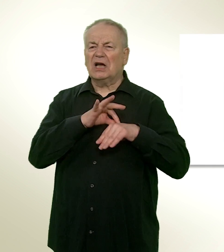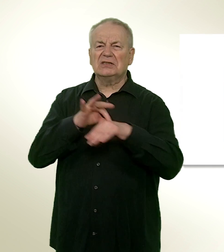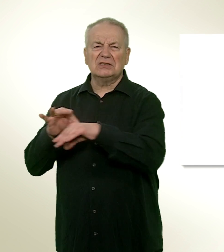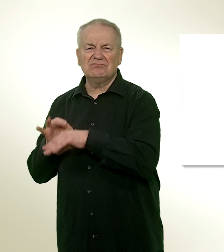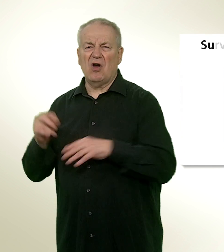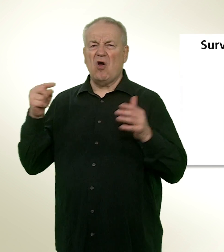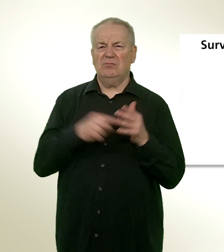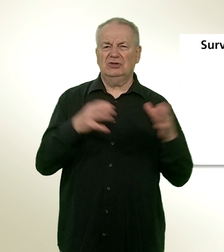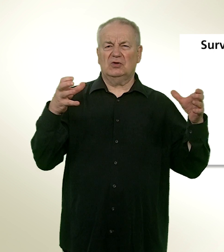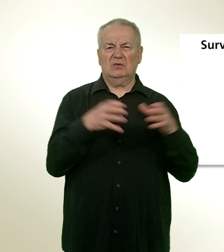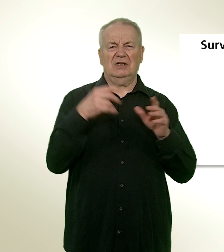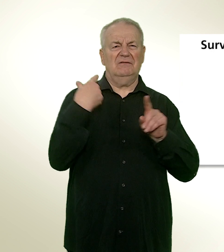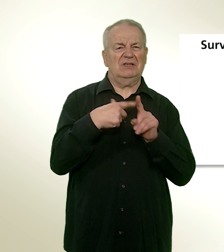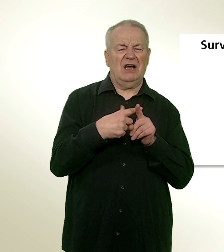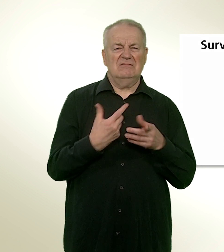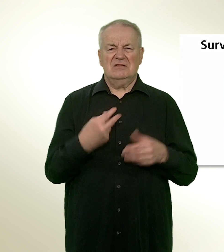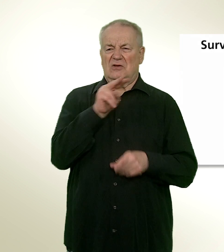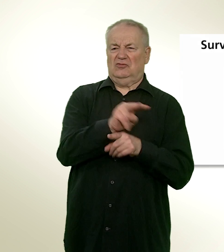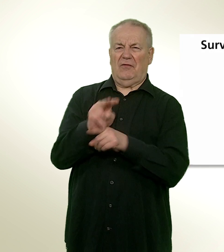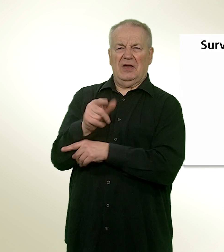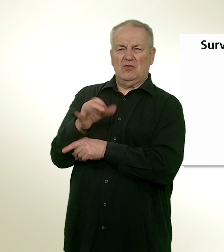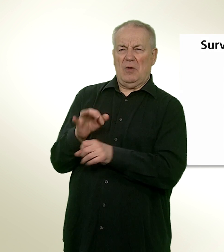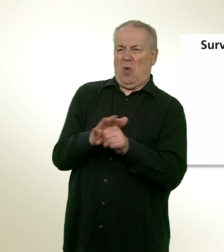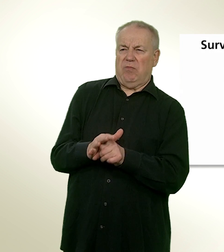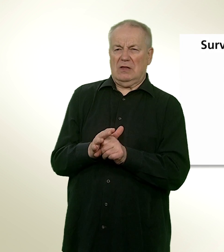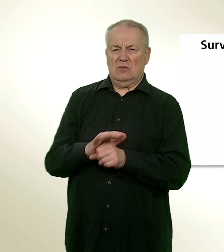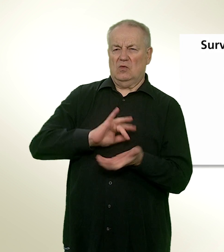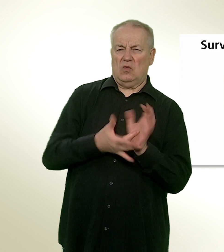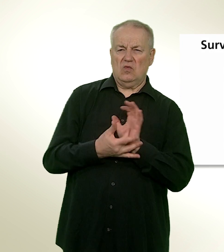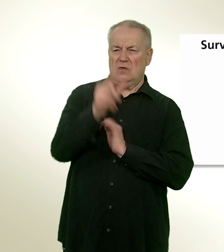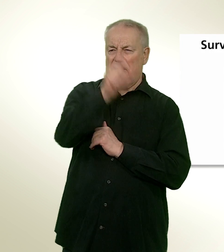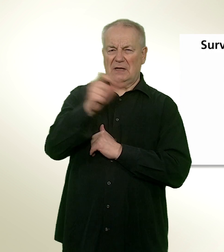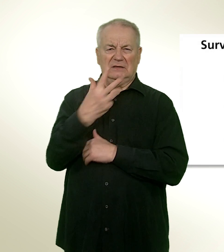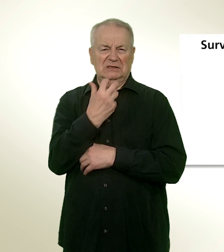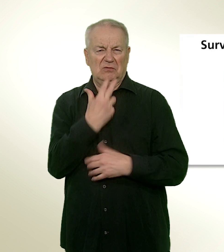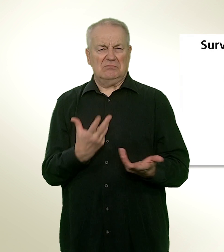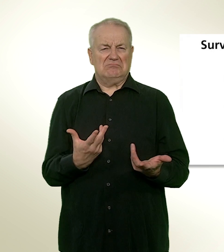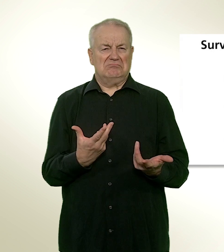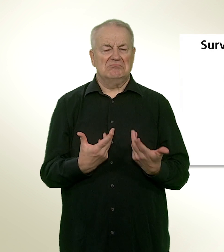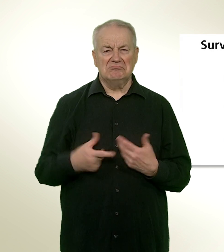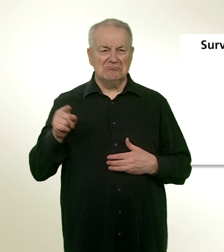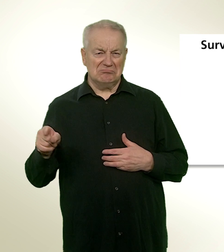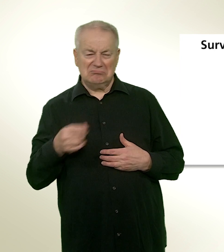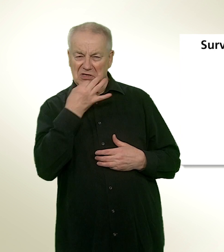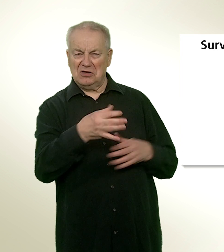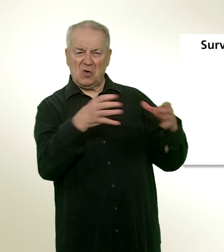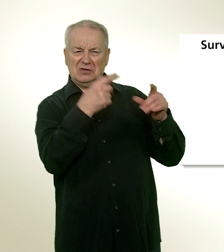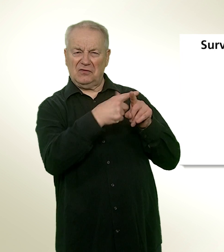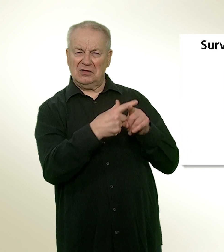le Conseil fédéral à instaurer une surveillance numérique complète de tous les citoyens. Enfin, selon lui, le Conseil fédéral disposera d'un contrôle